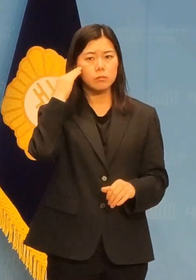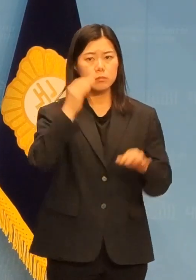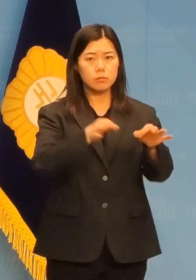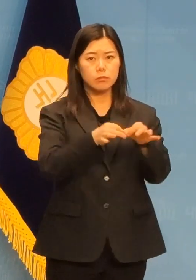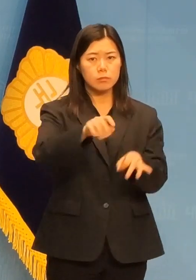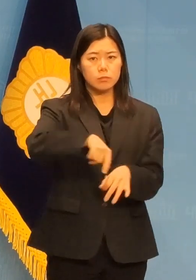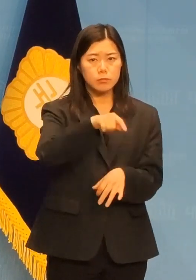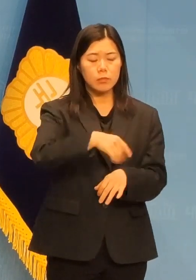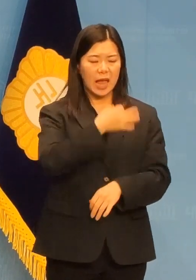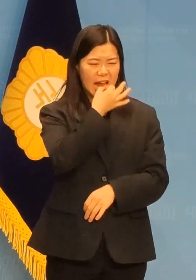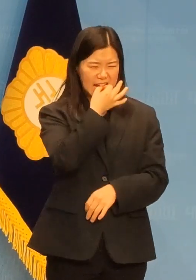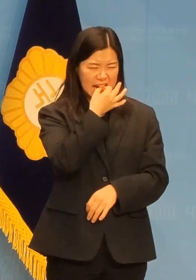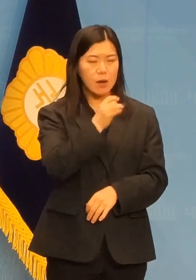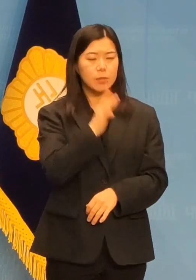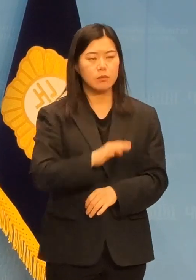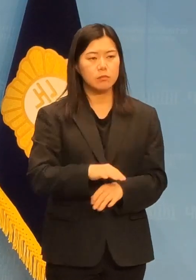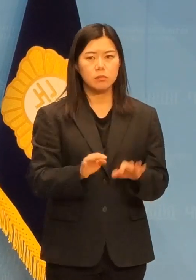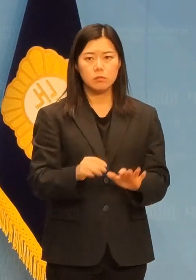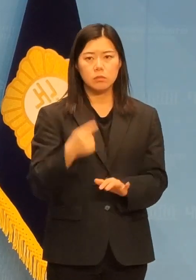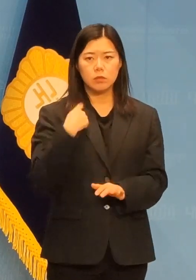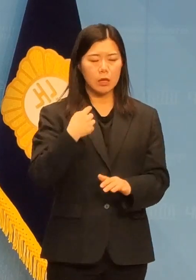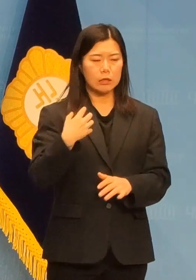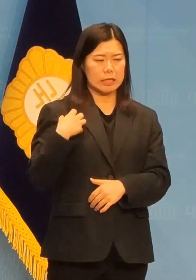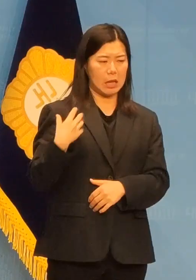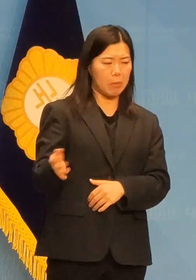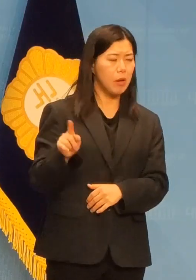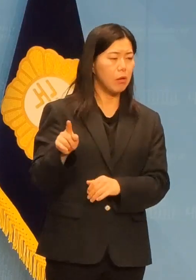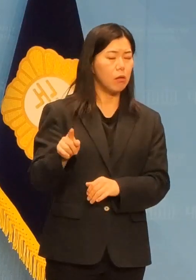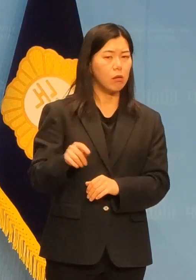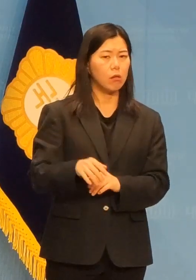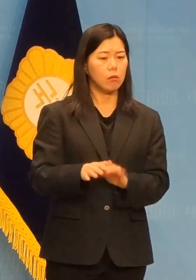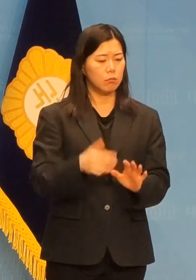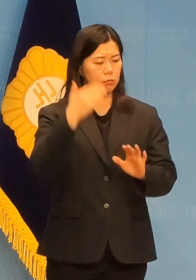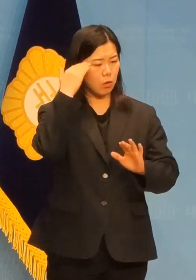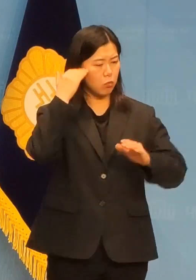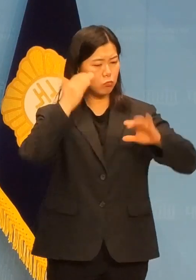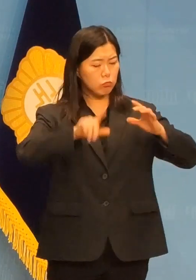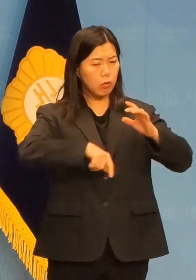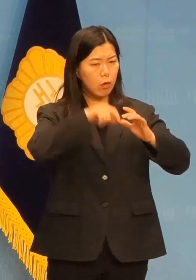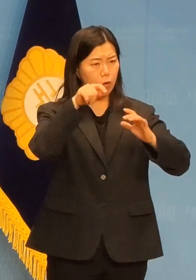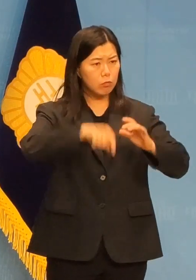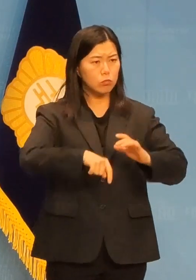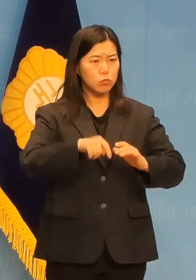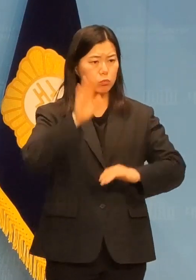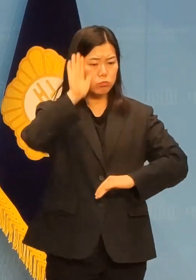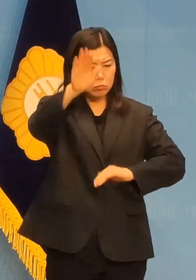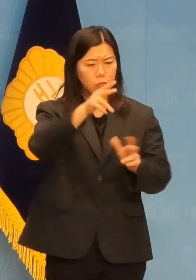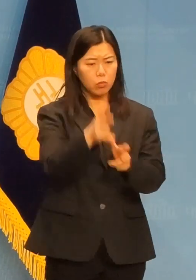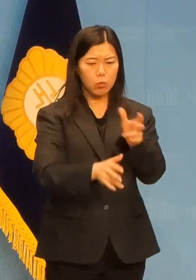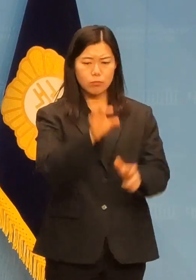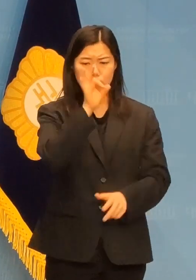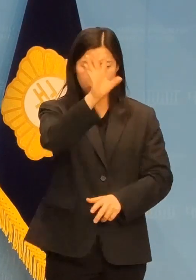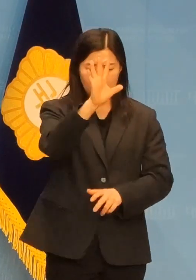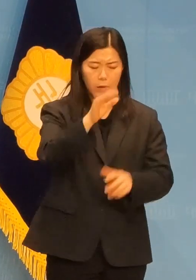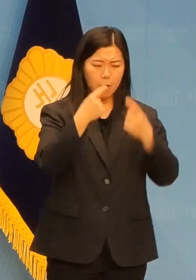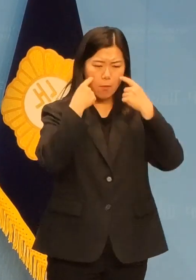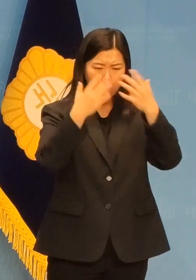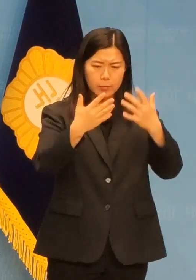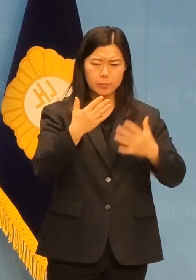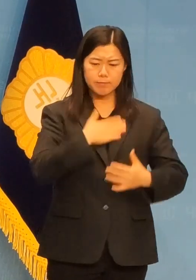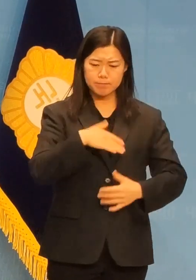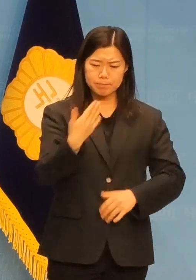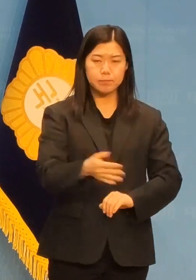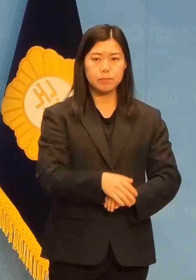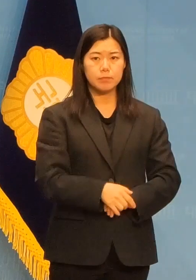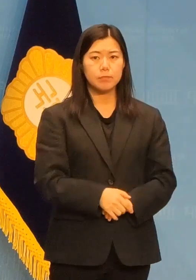시장에서 이익만 취하고 책임을 회피하는 기업에 한국에서의 미래는 없다는 점을 분명히